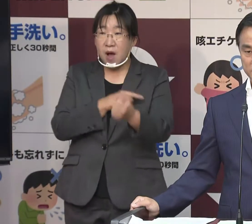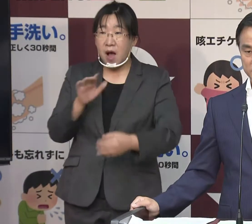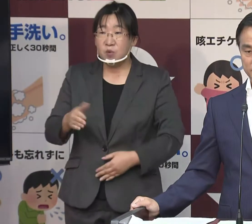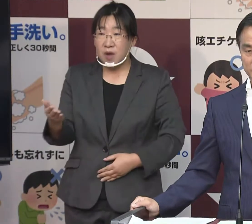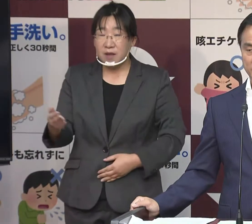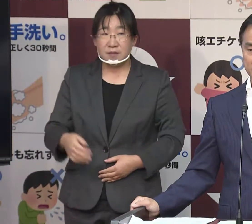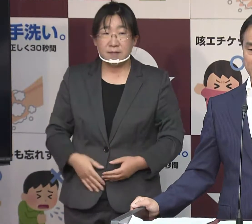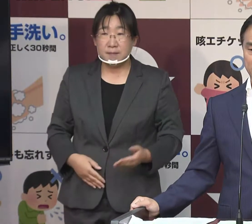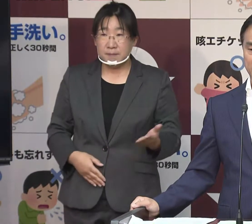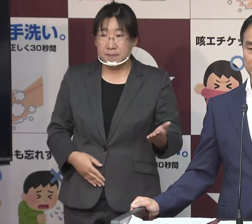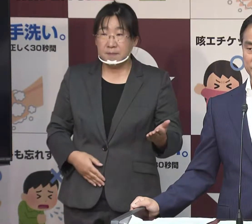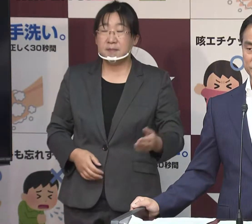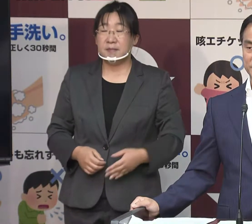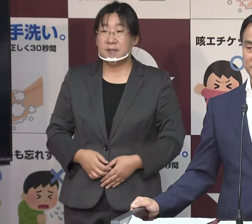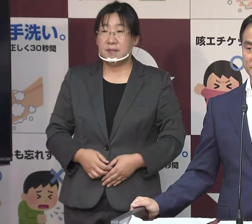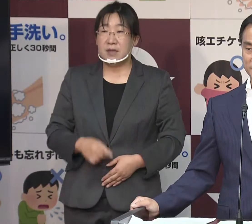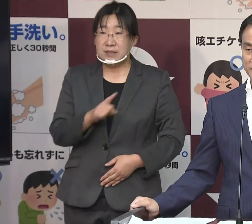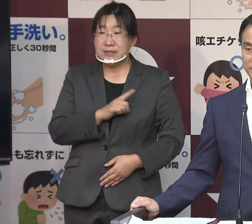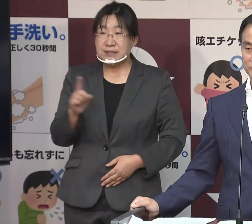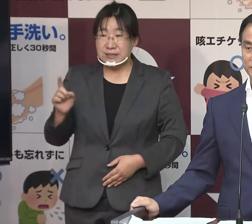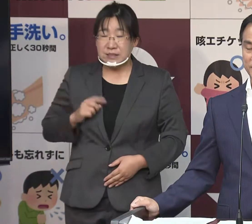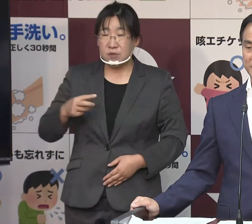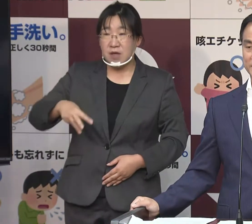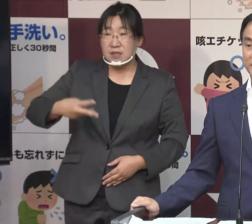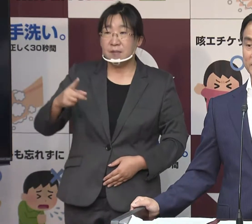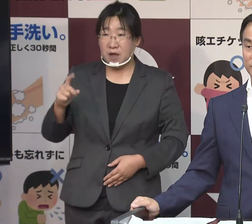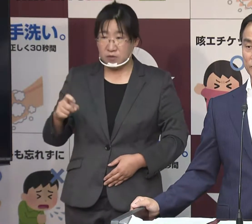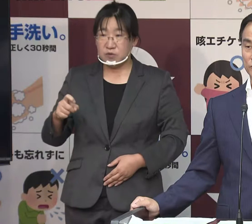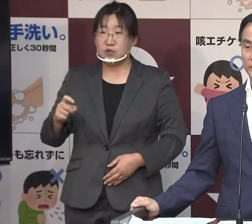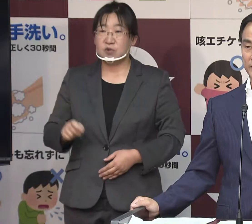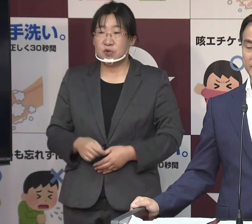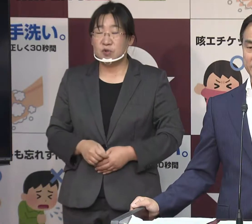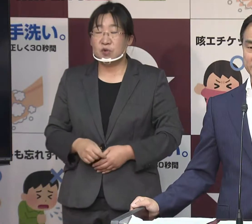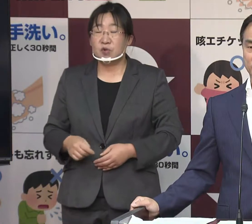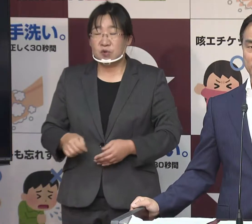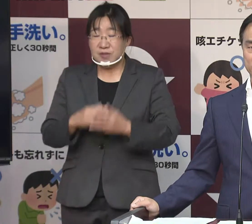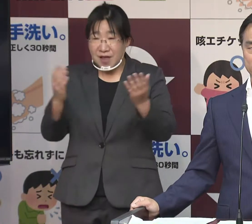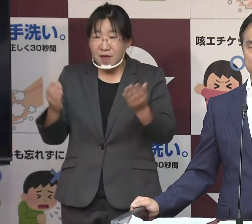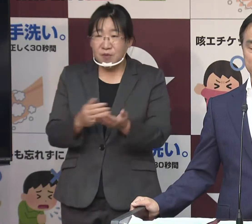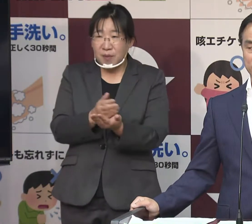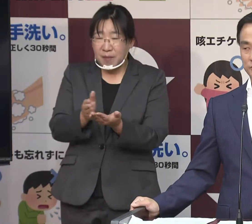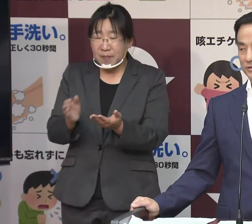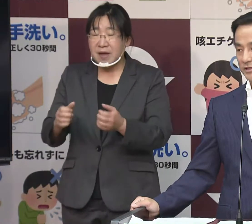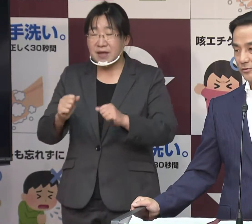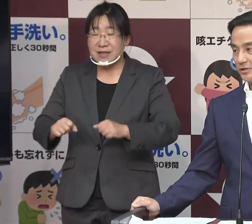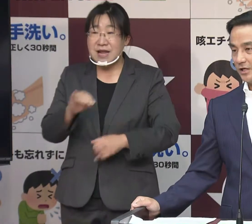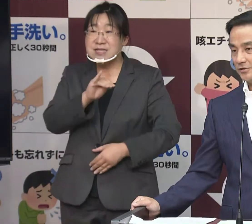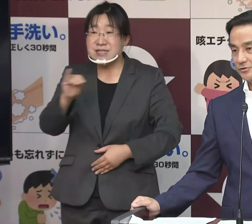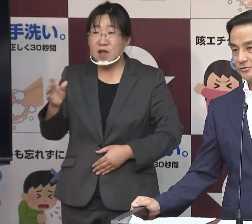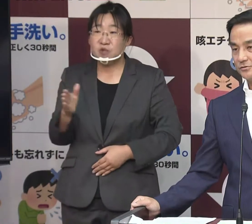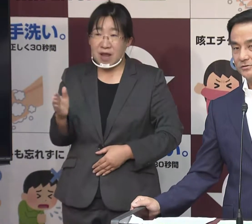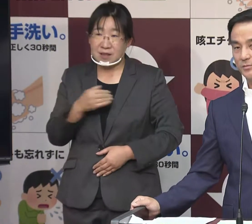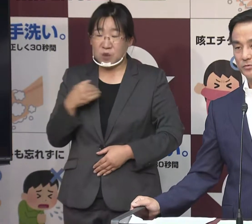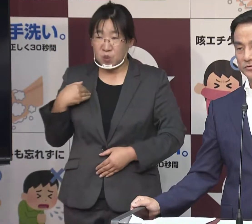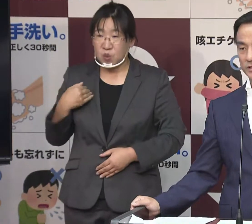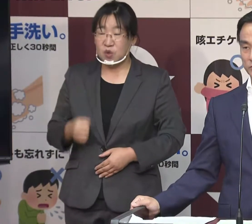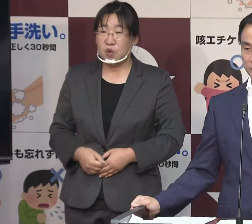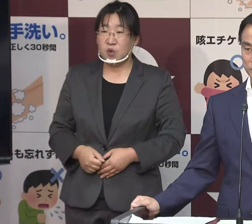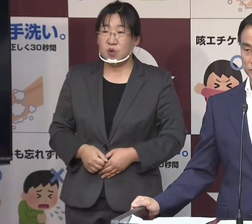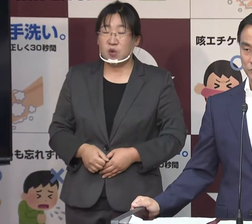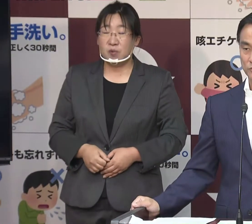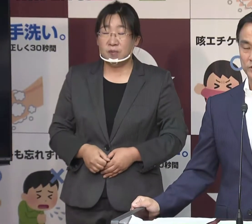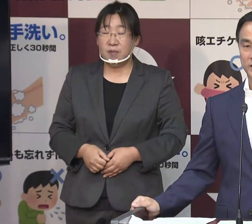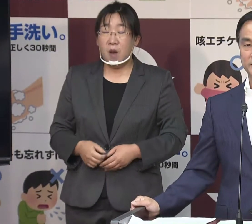1日、まあ、今1回は310件ですね、まあ、フルに回せば1000件ということでしております。まあ、先ほど言いましたように70店舗程